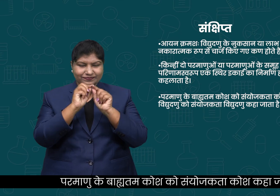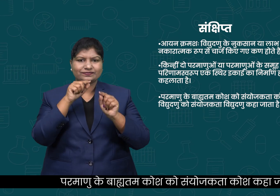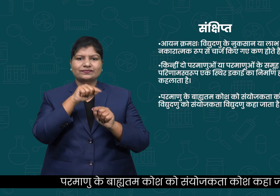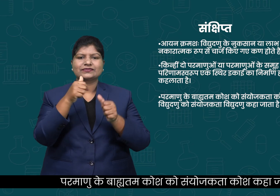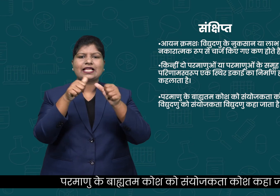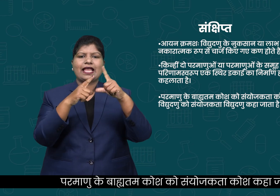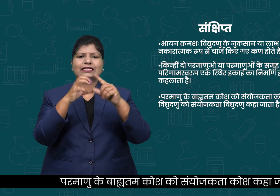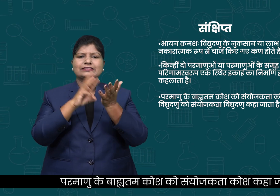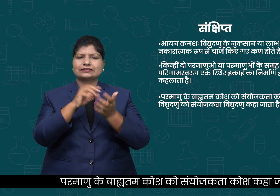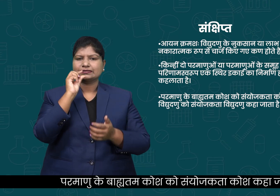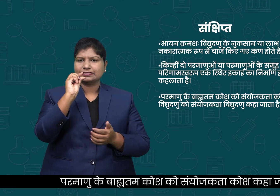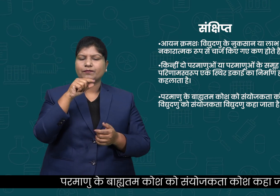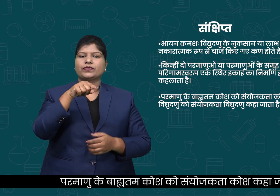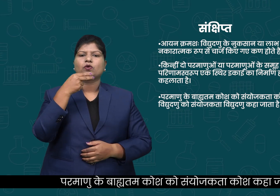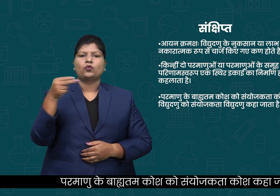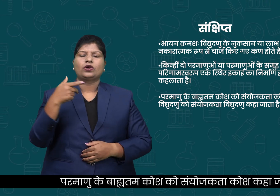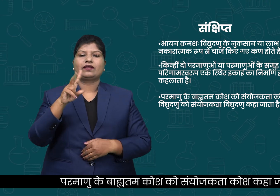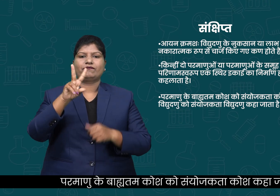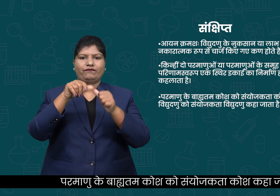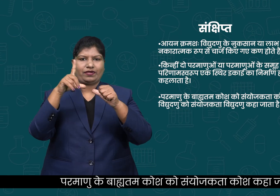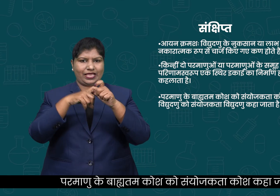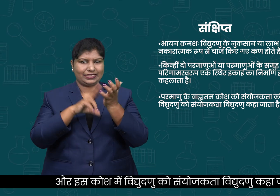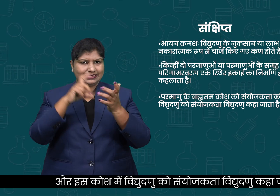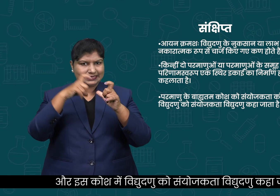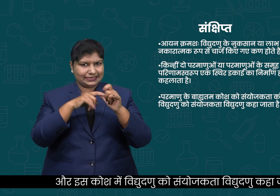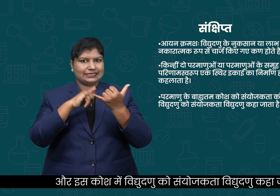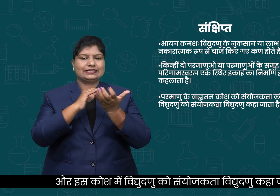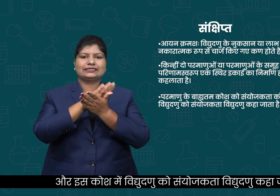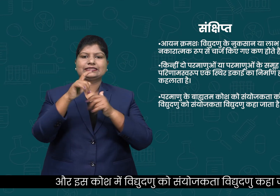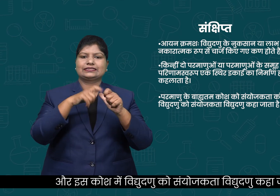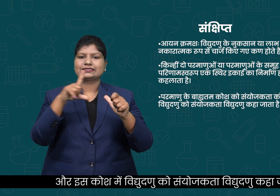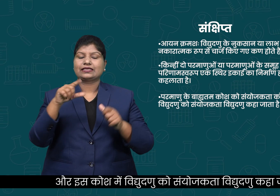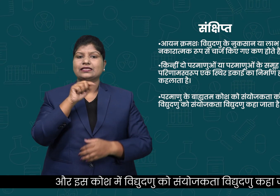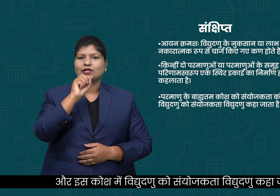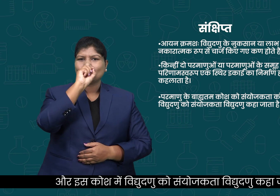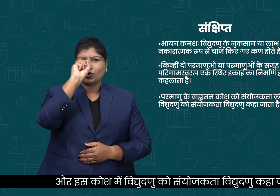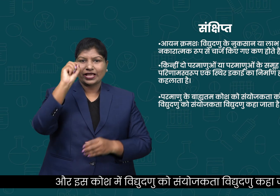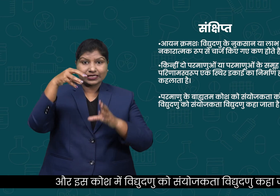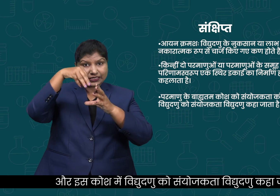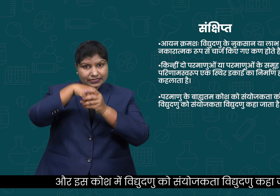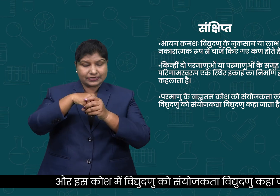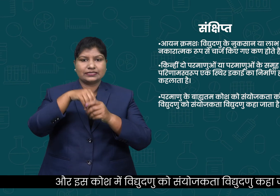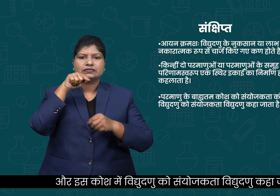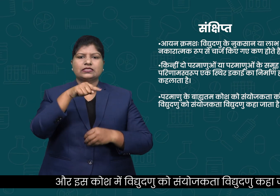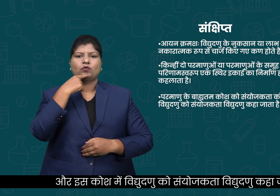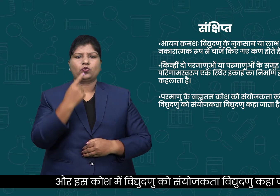को संयोजकता कोश कहा जाता है और इस कोश में विद्युधनु को